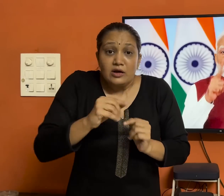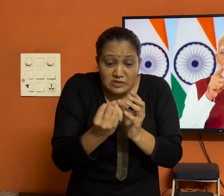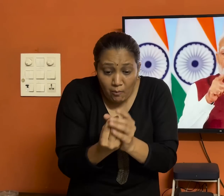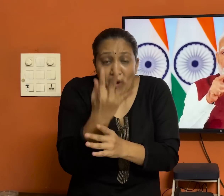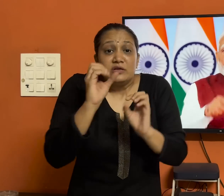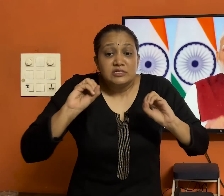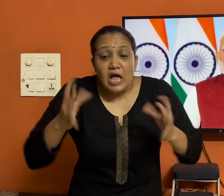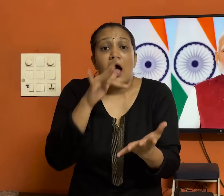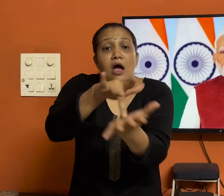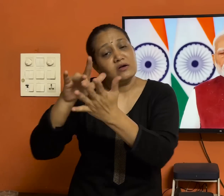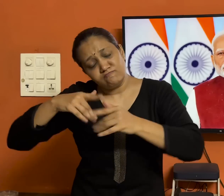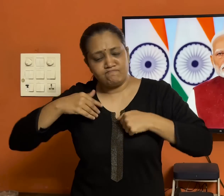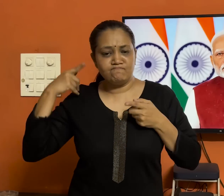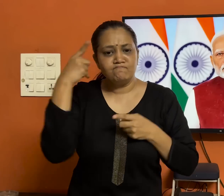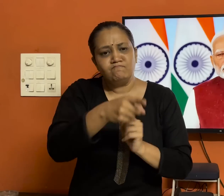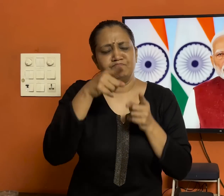जड़ें निकलती हैं।